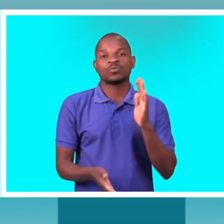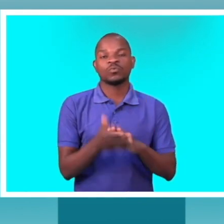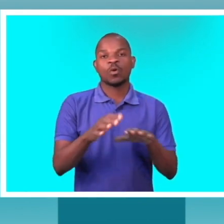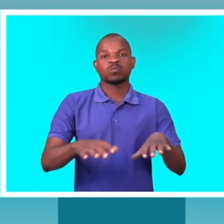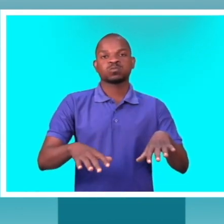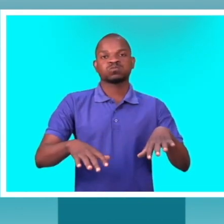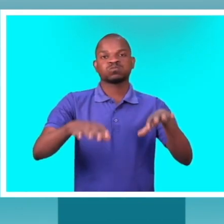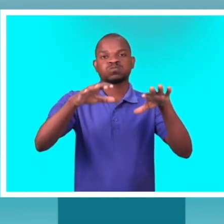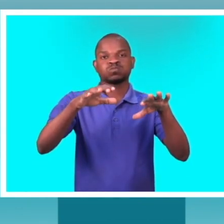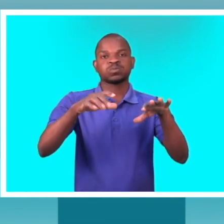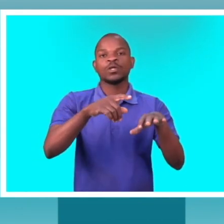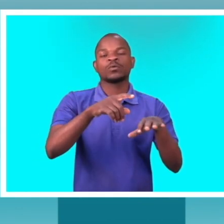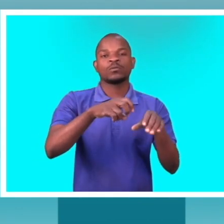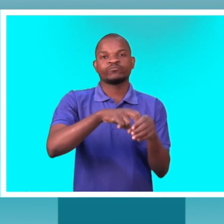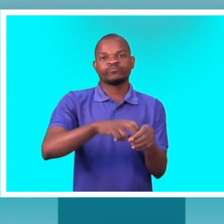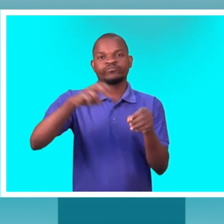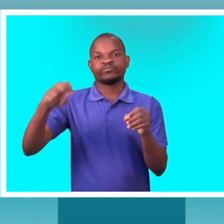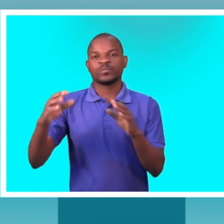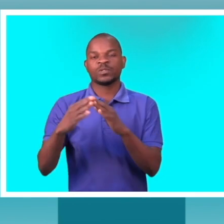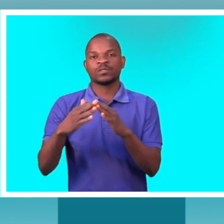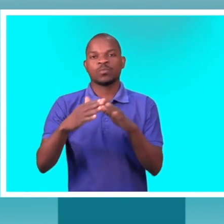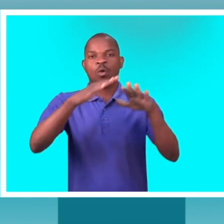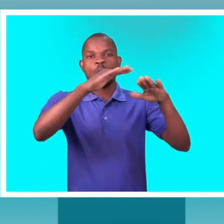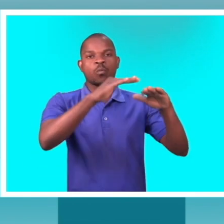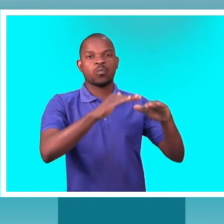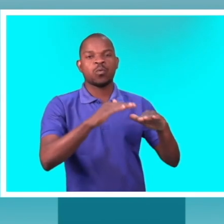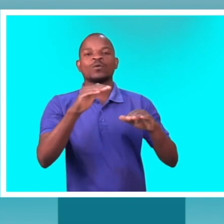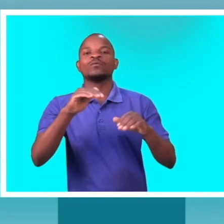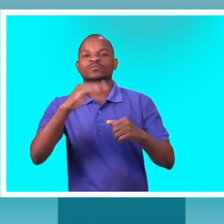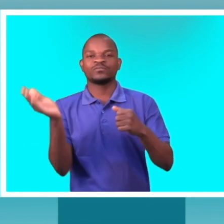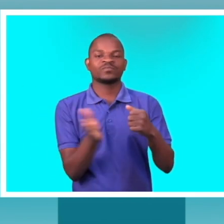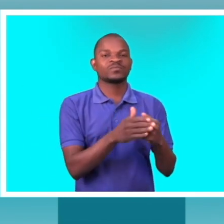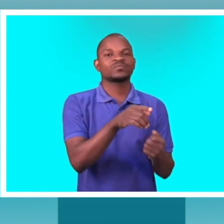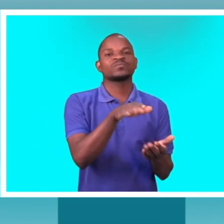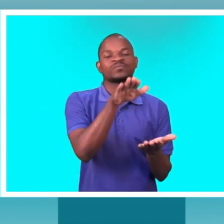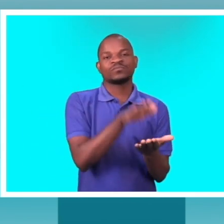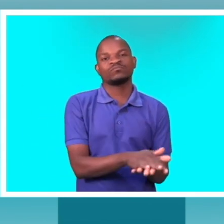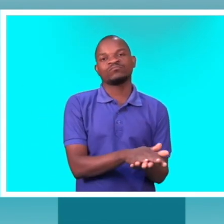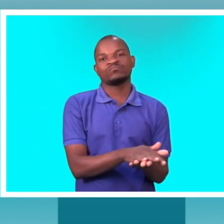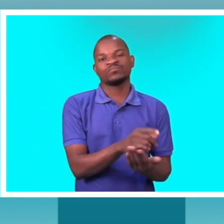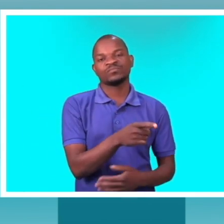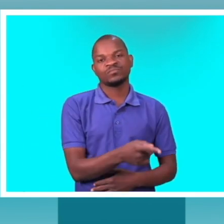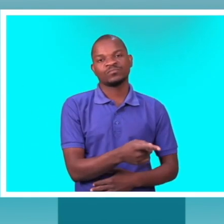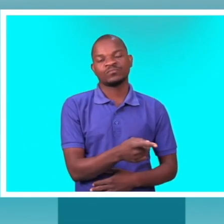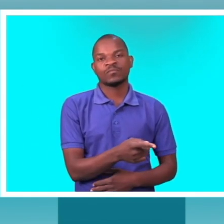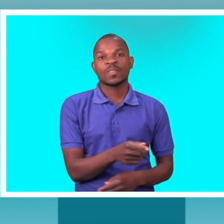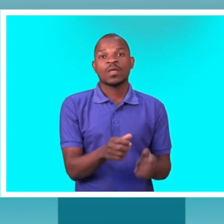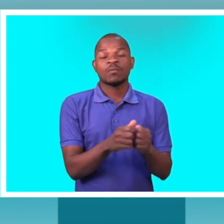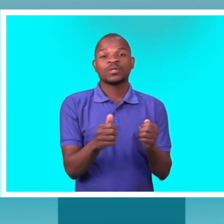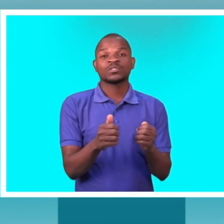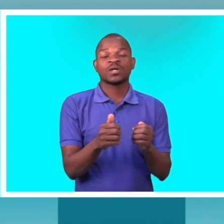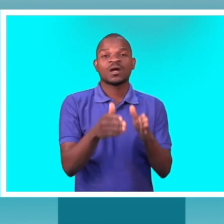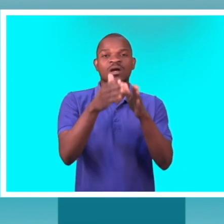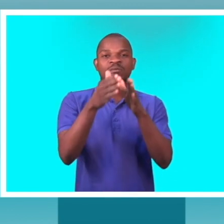parar a água De novo voltam É assim como eles já vivem Para o ambientalista Carlos Serra Esta